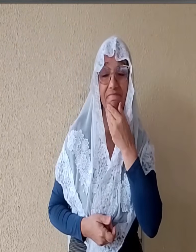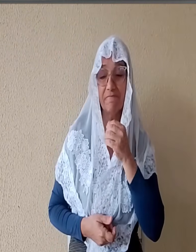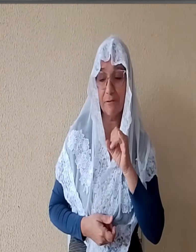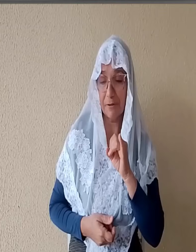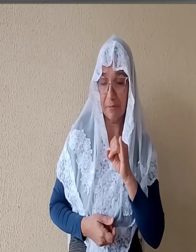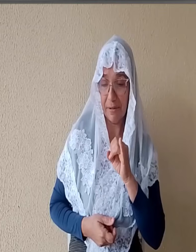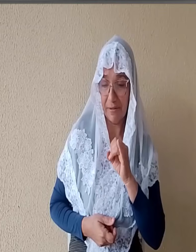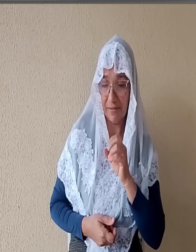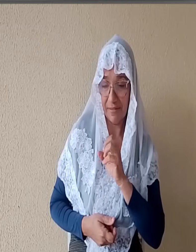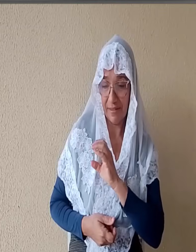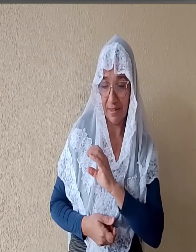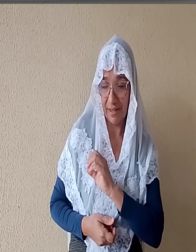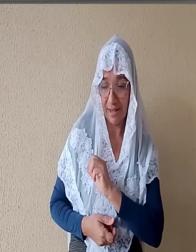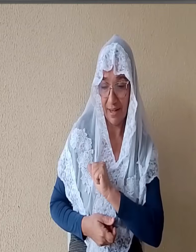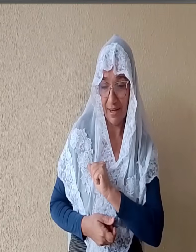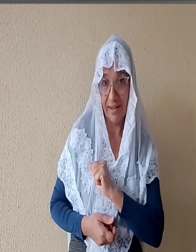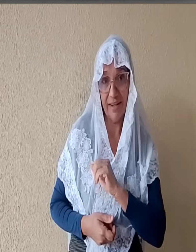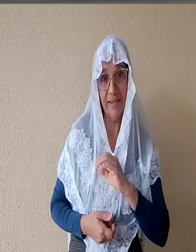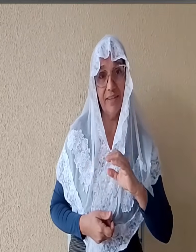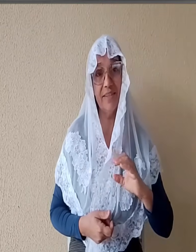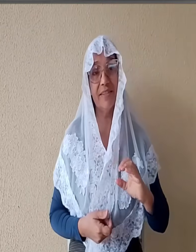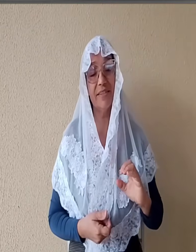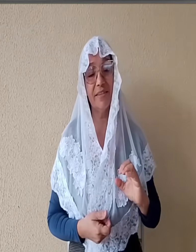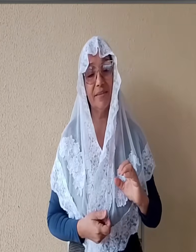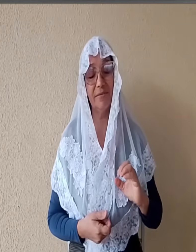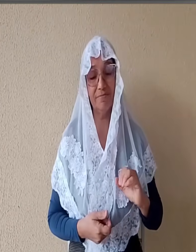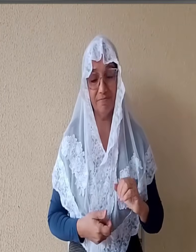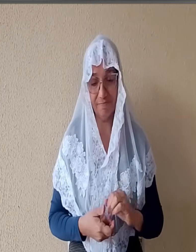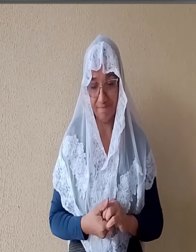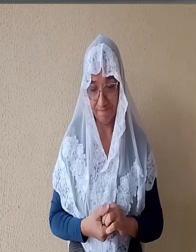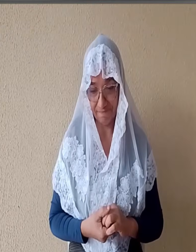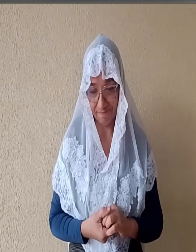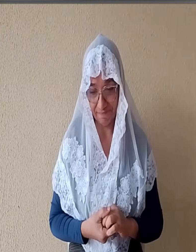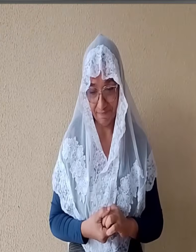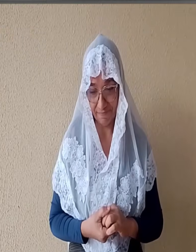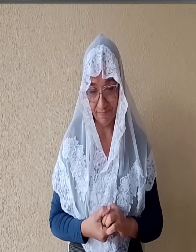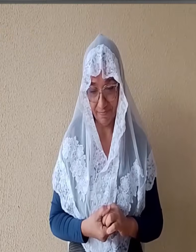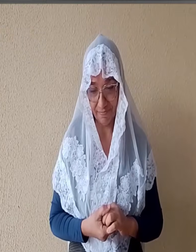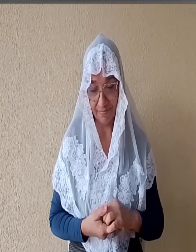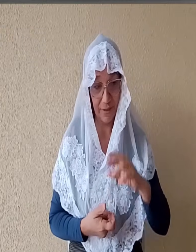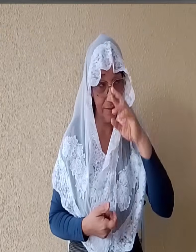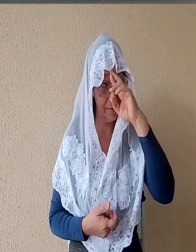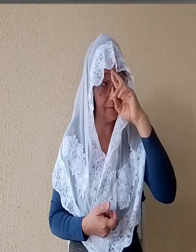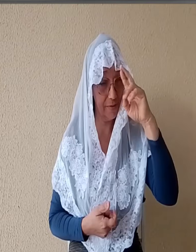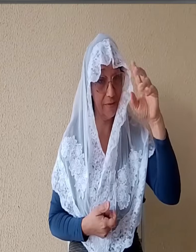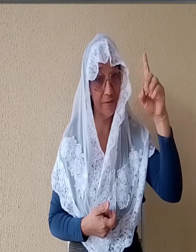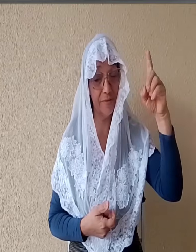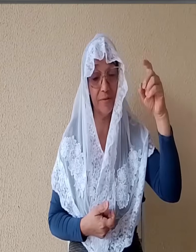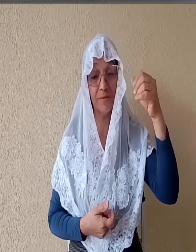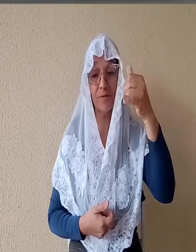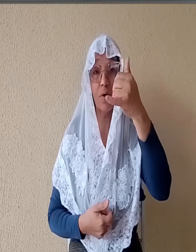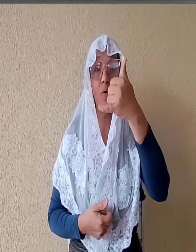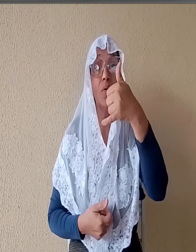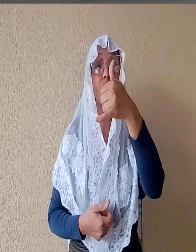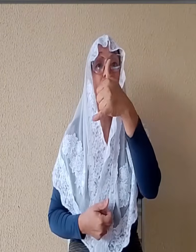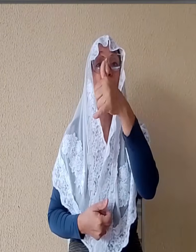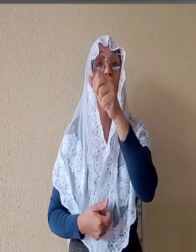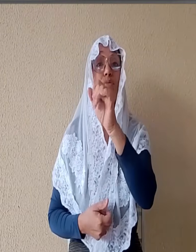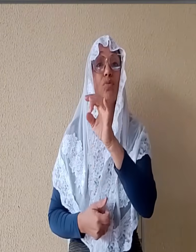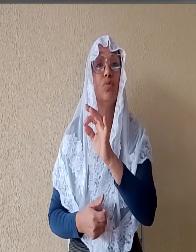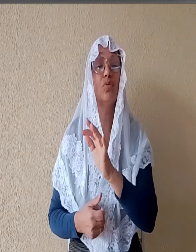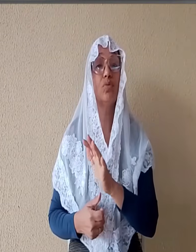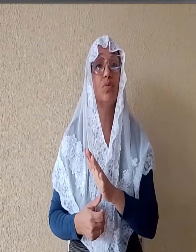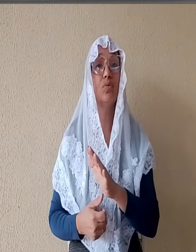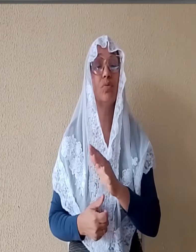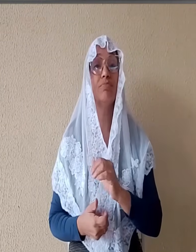de Deus olha, vê que tem necessidade, vai para ancião, o Senhor ordena ele. O Senhor coloca a mão na cabeça